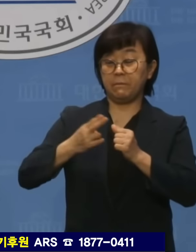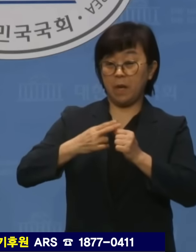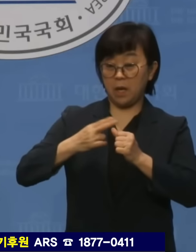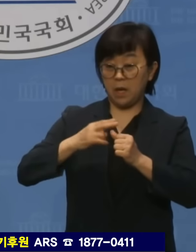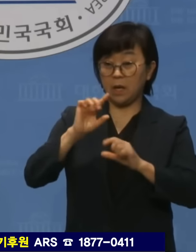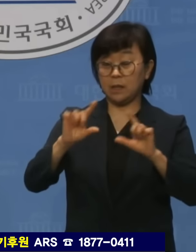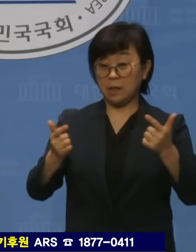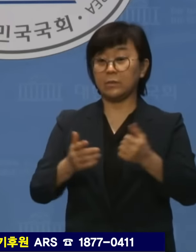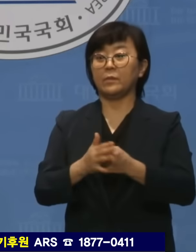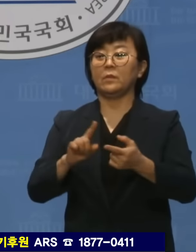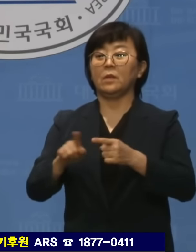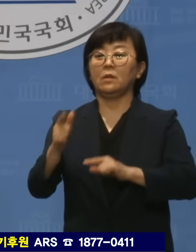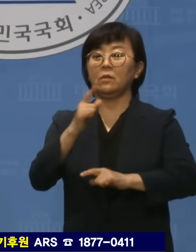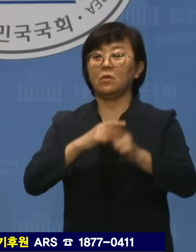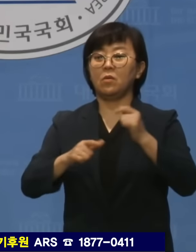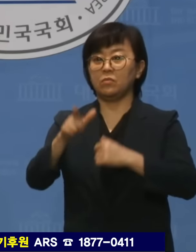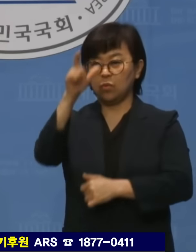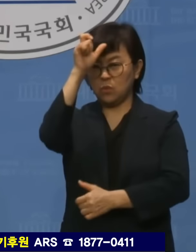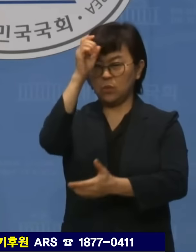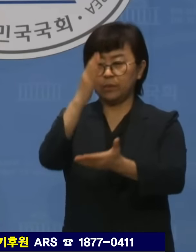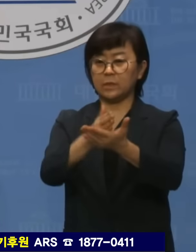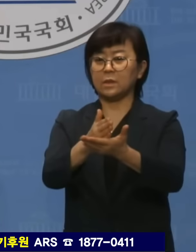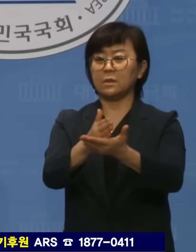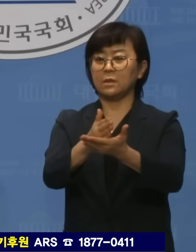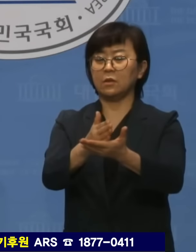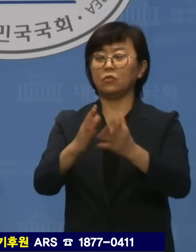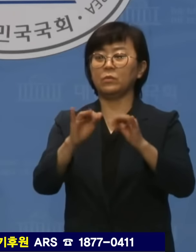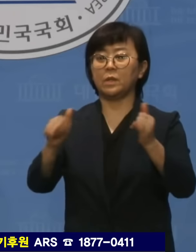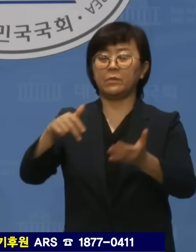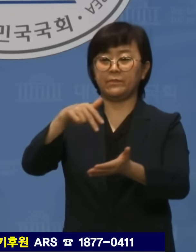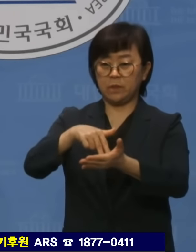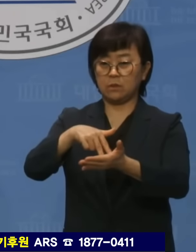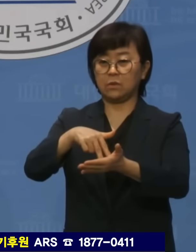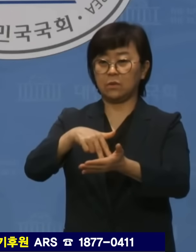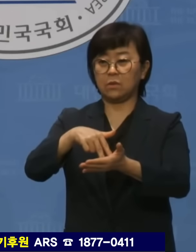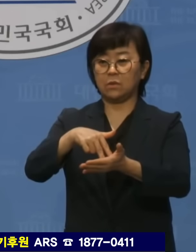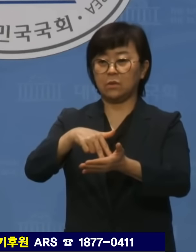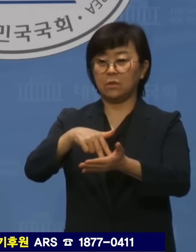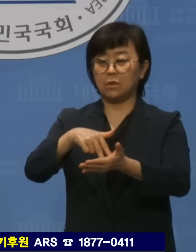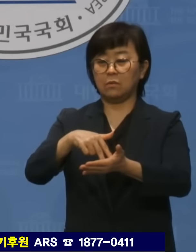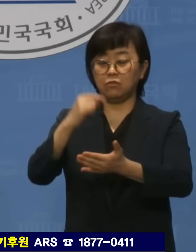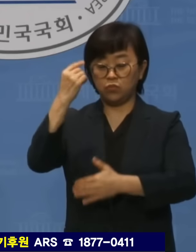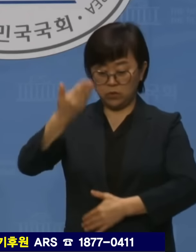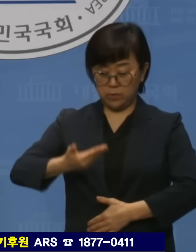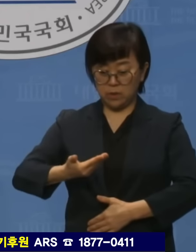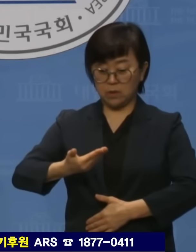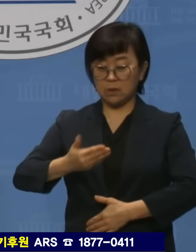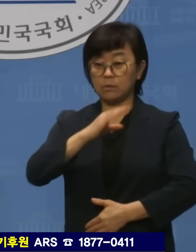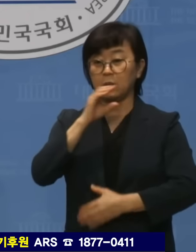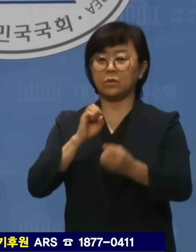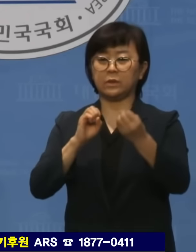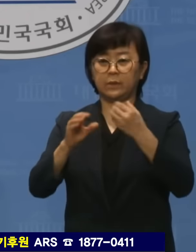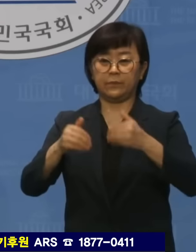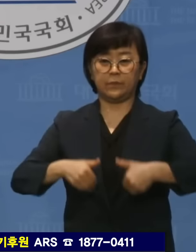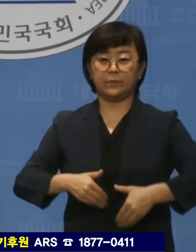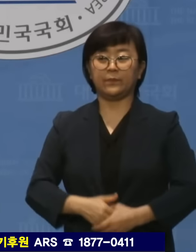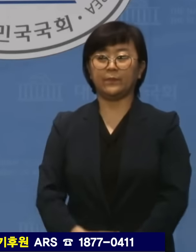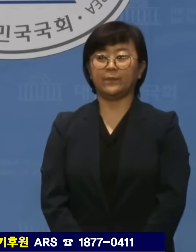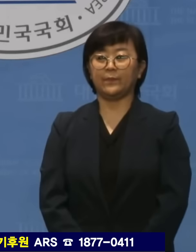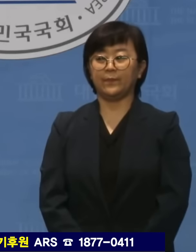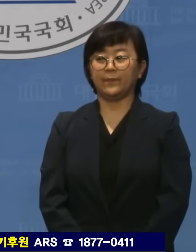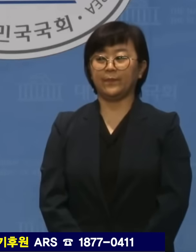것이 아니라면 더 이상 오기 부리지 말고 국민 앞에 서서 국민의 물음에 똑바로 답해야